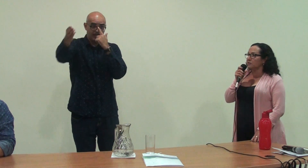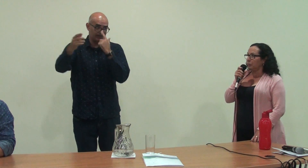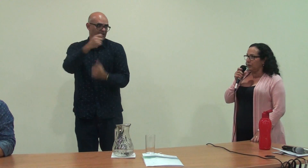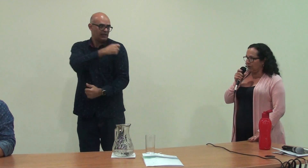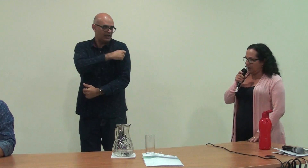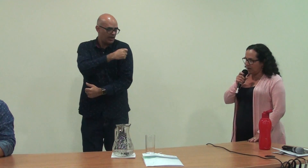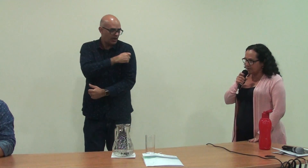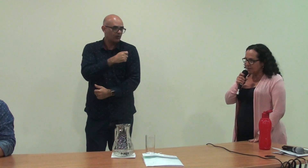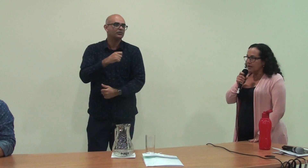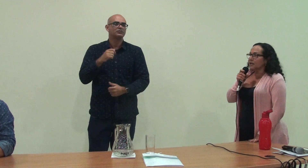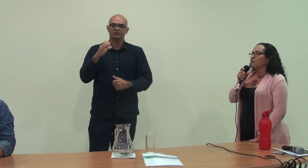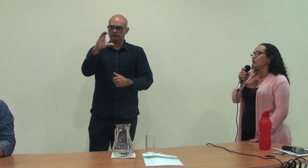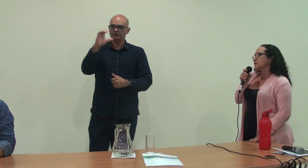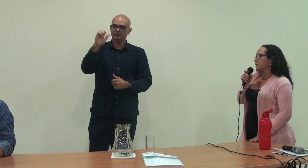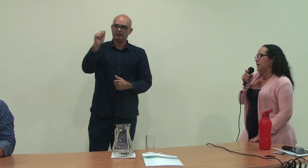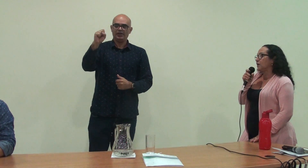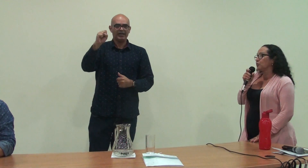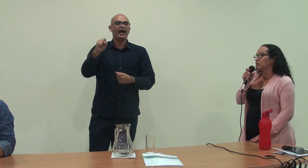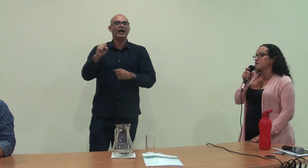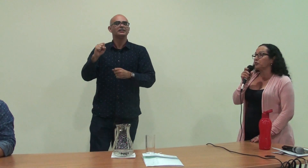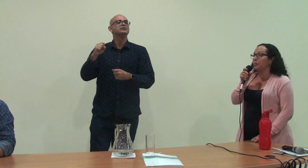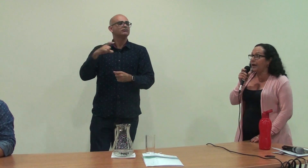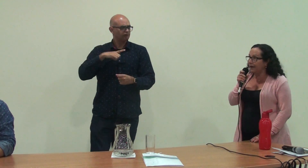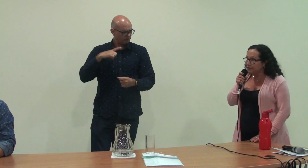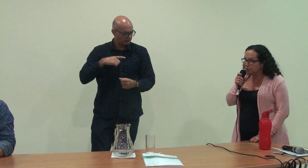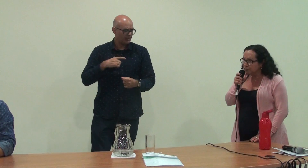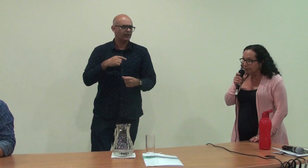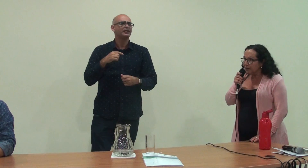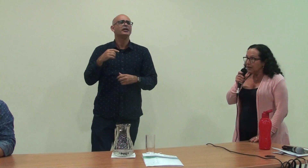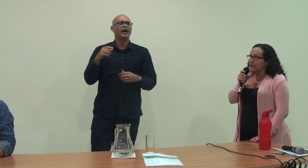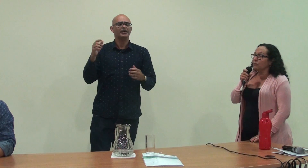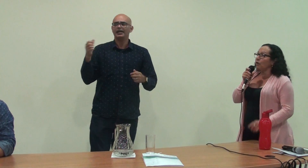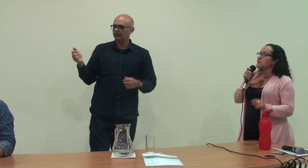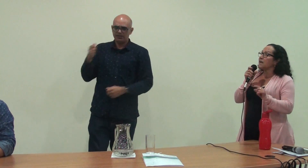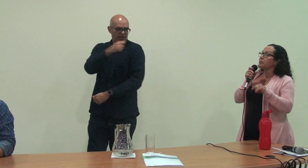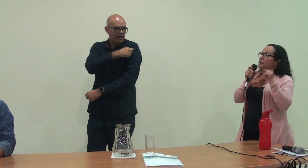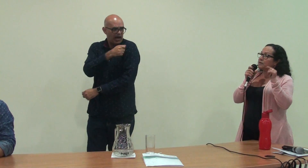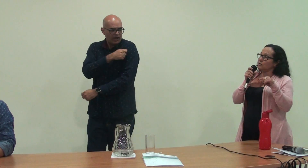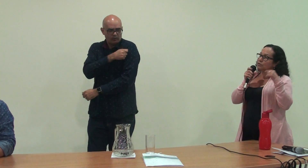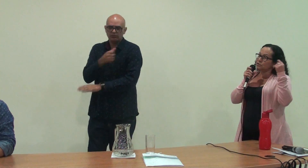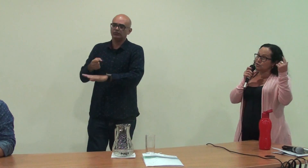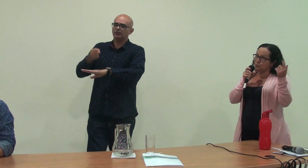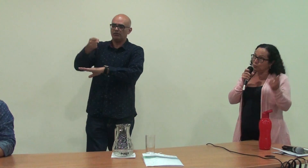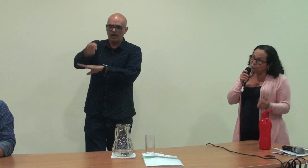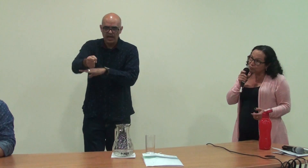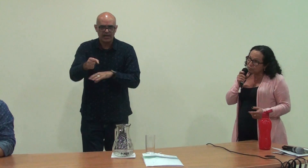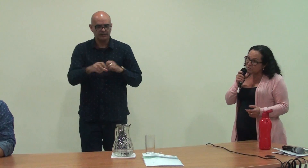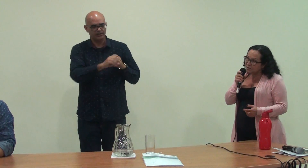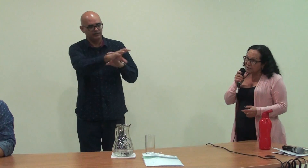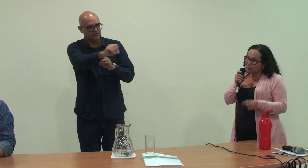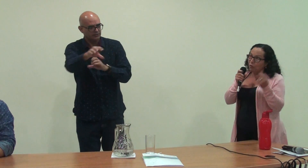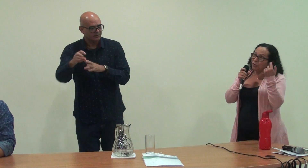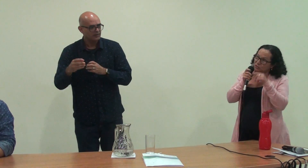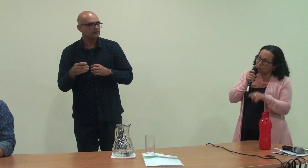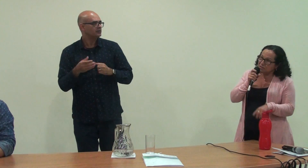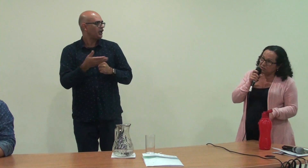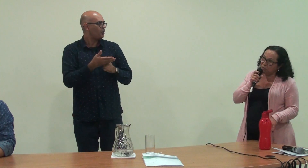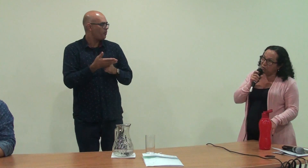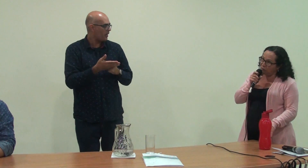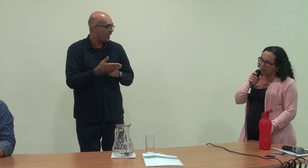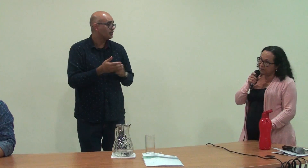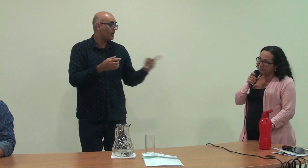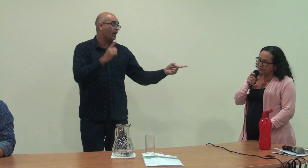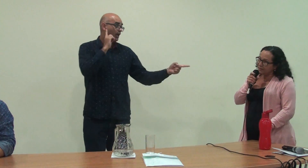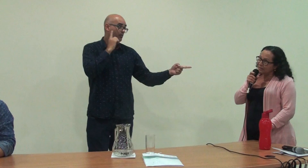estão passando pelo CAS, que vão receber aluno no ensino médio, que vão ser professores de surdos, como eu estou